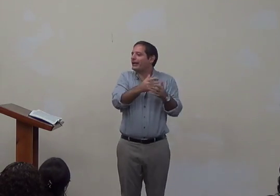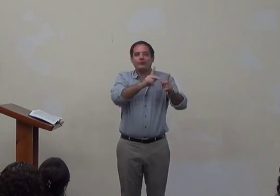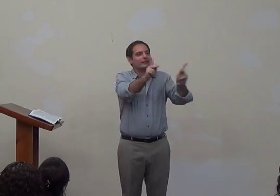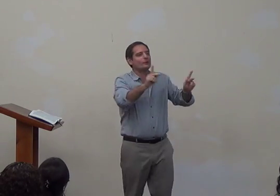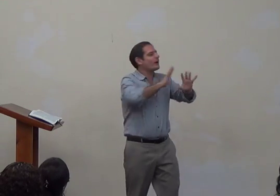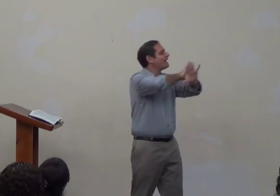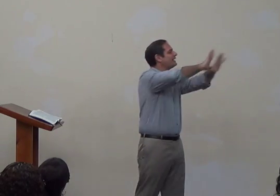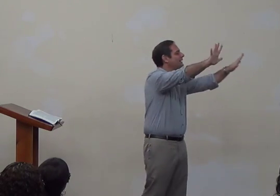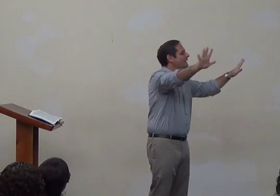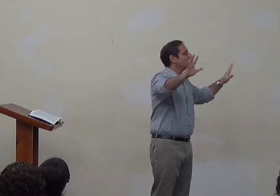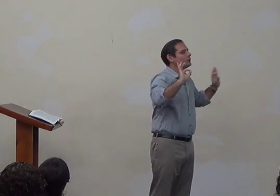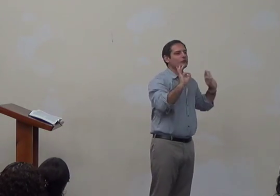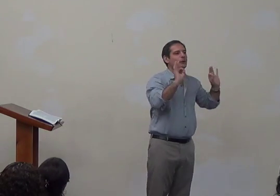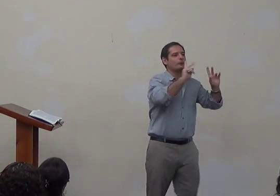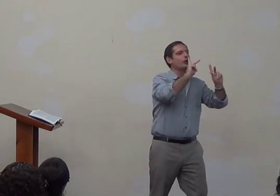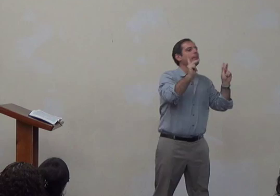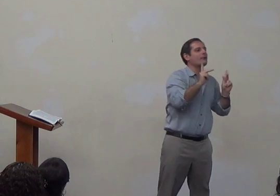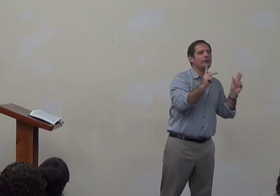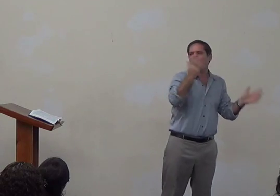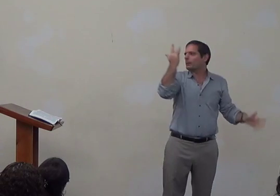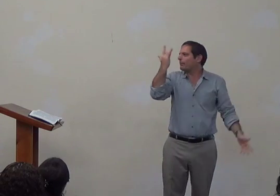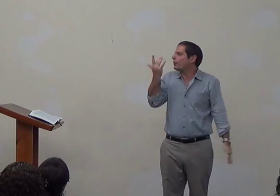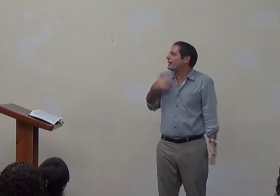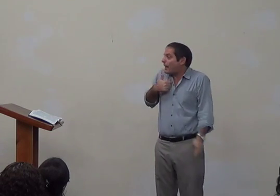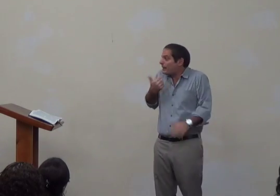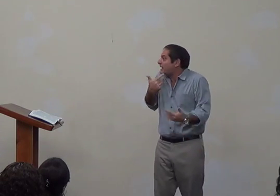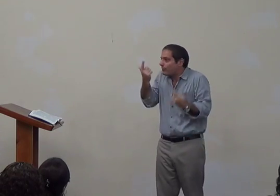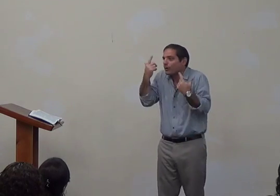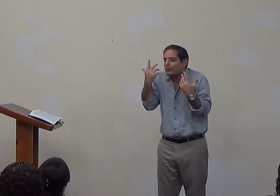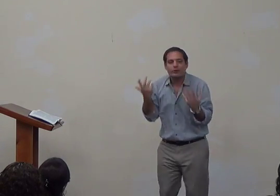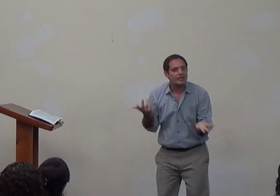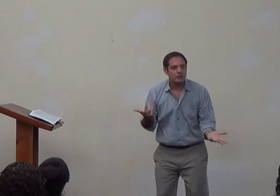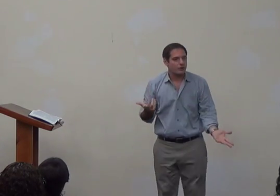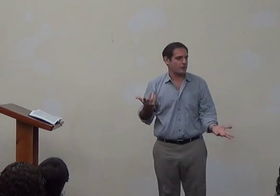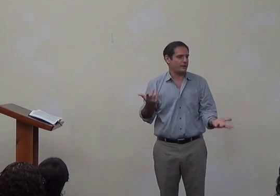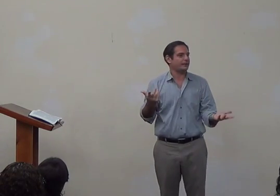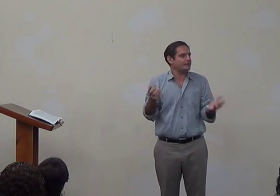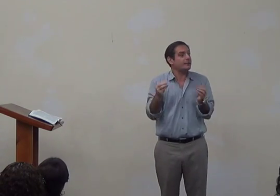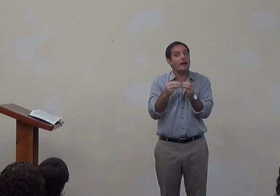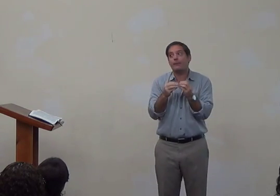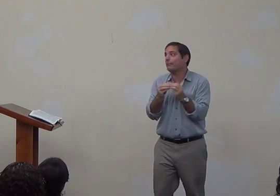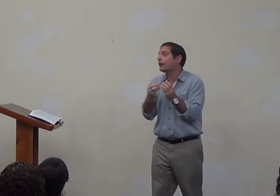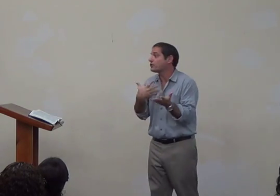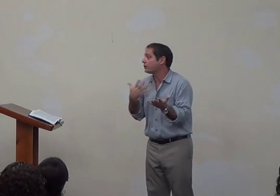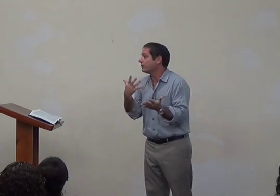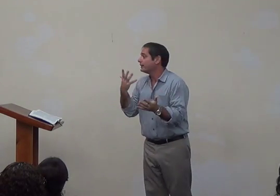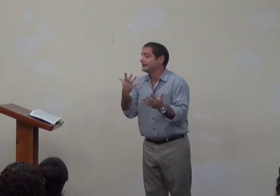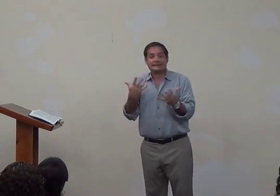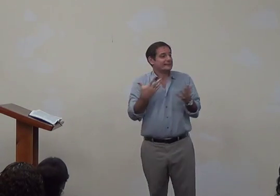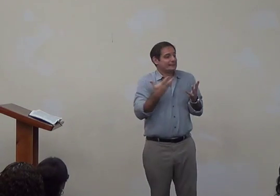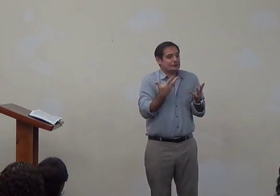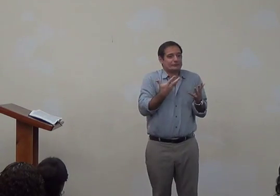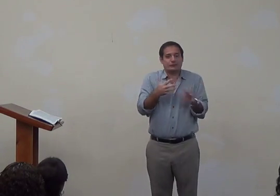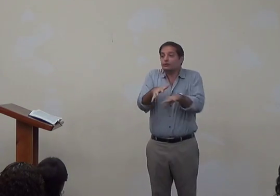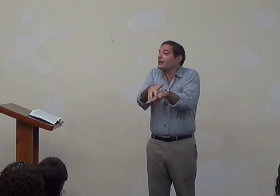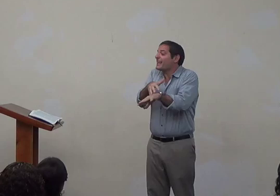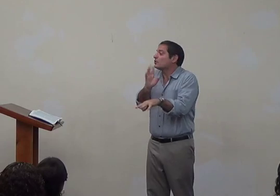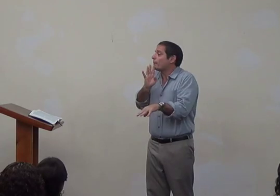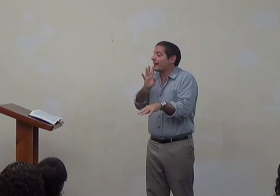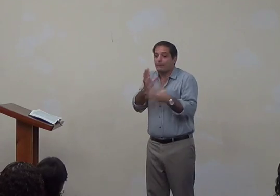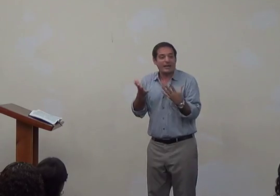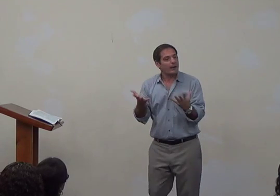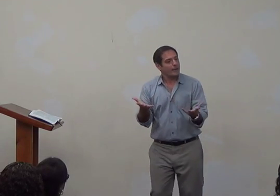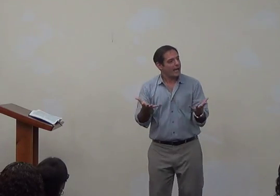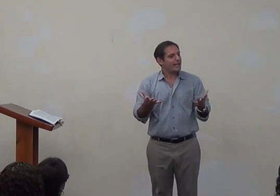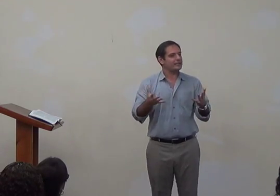trabajo nuevo este lugar. Estoy perfecto. ¿Por qué a mí? ¿Por qué yo? Encima, peor yo soy